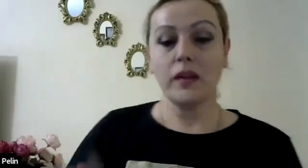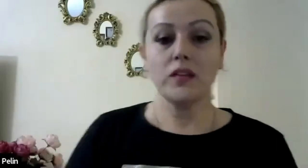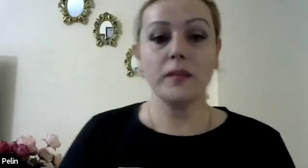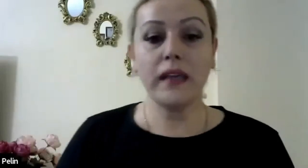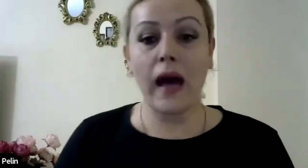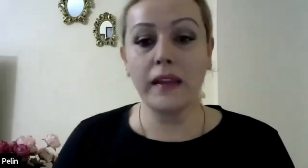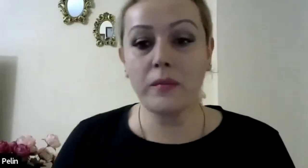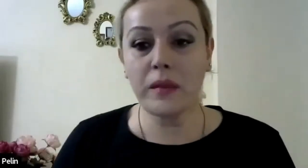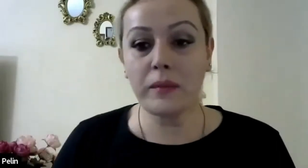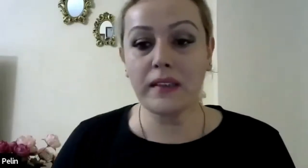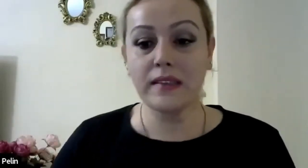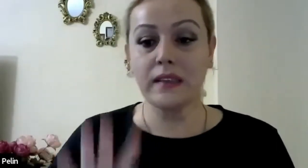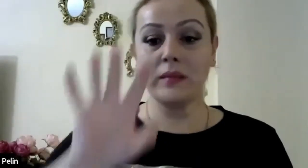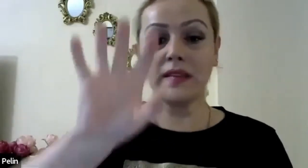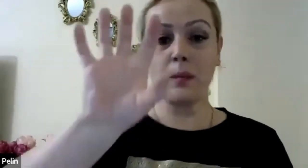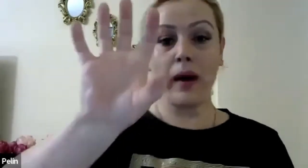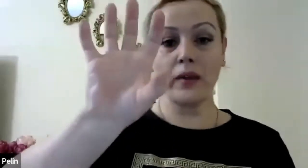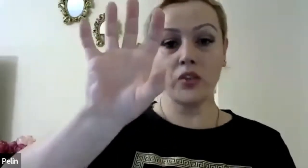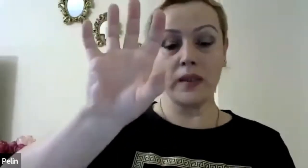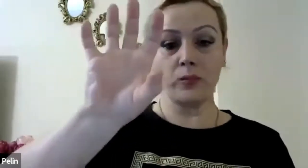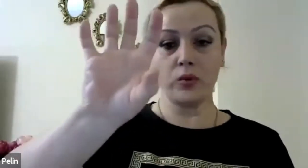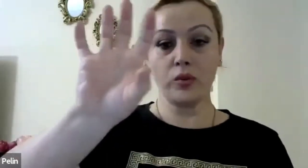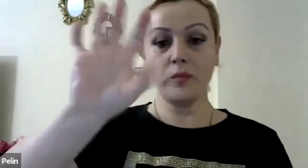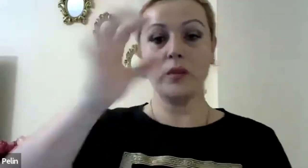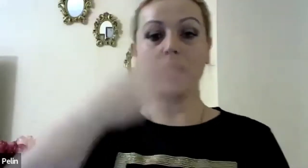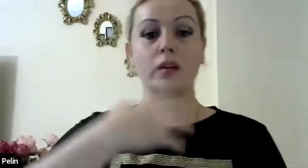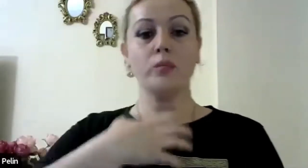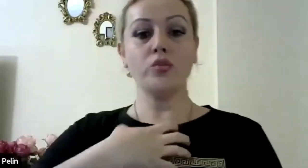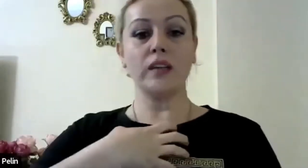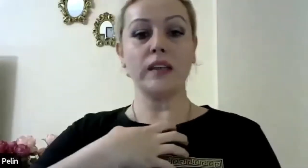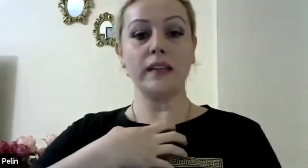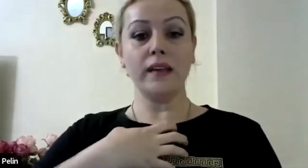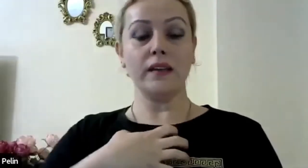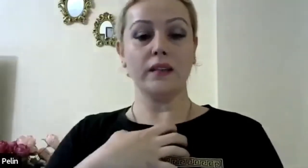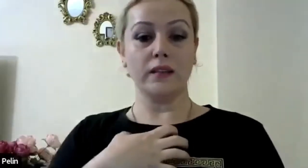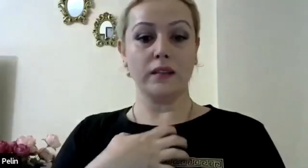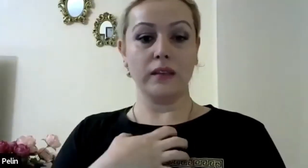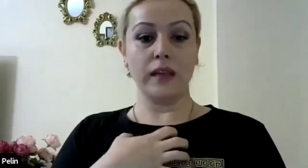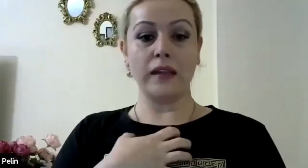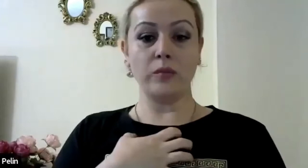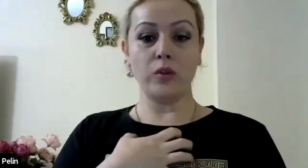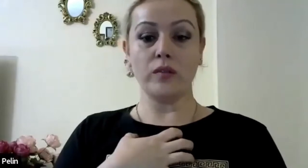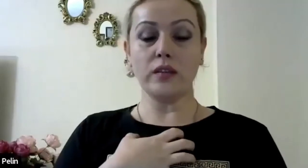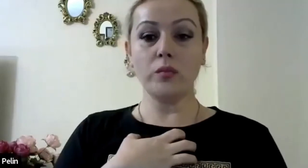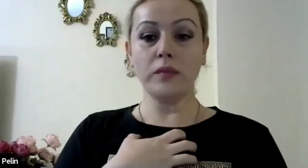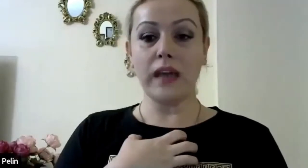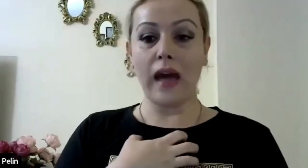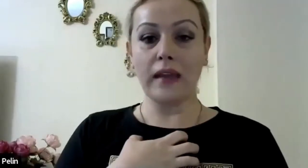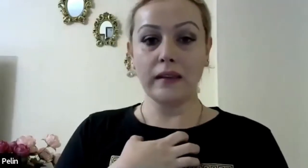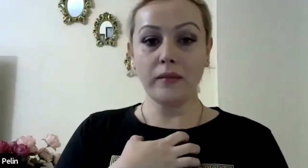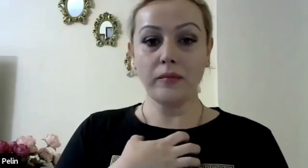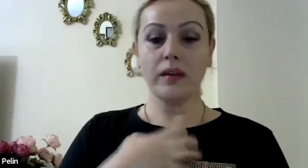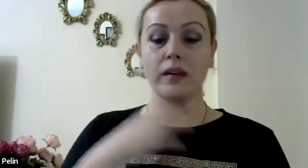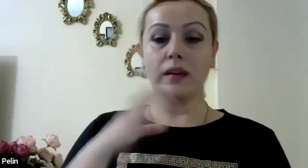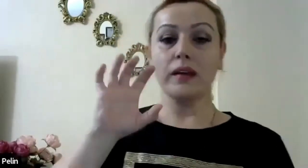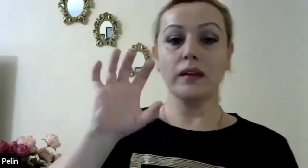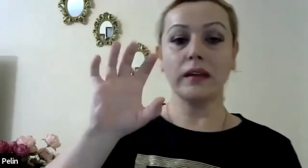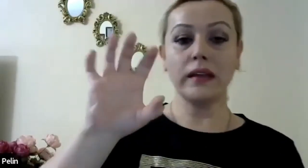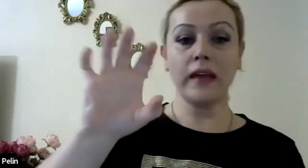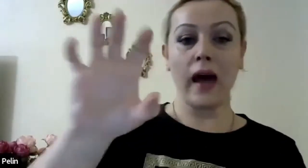Şimdi kendim demek istediğimde ise pençe yapıyorum. Bu şekilde kendimi gösteriyorum. Kendim,